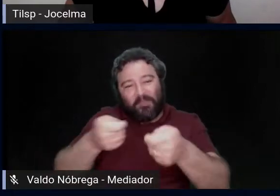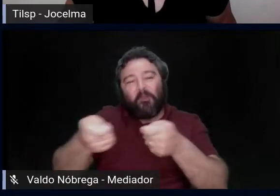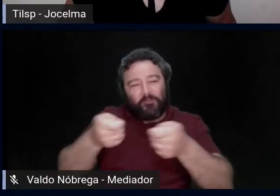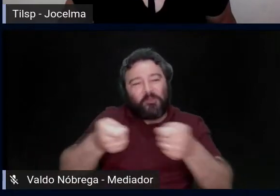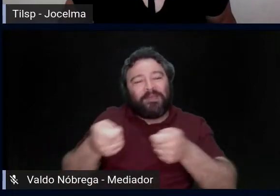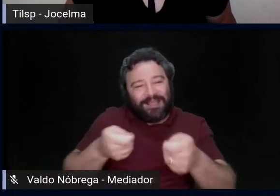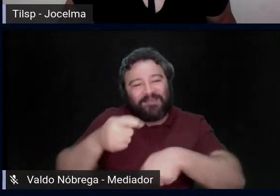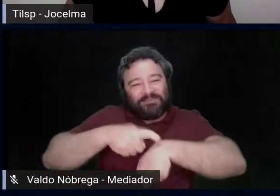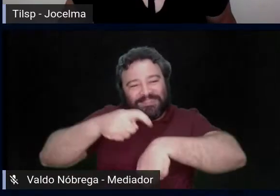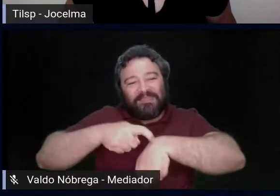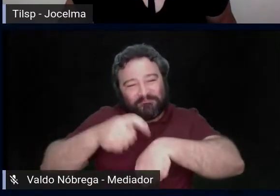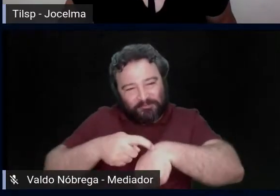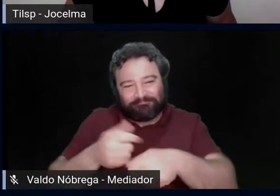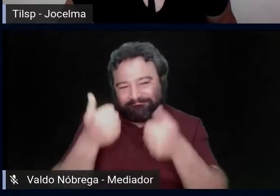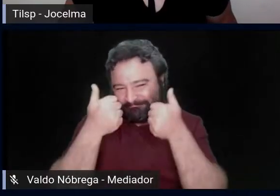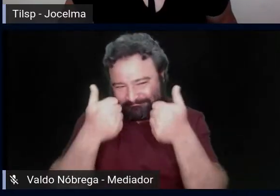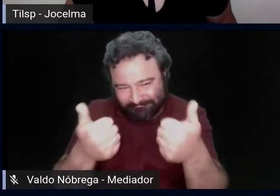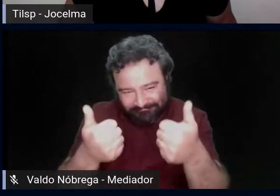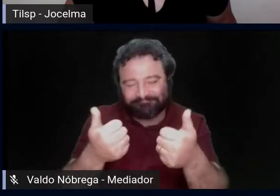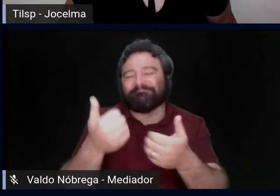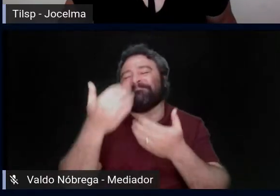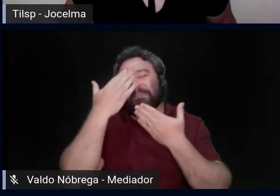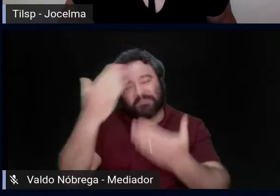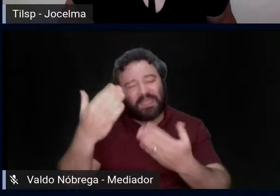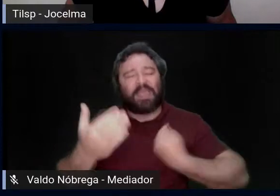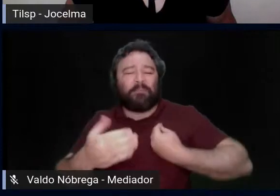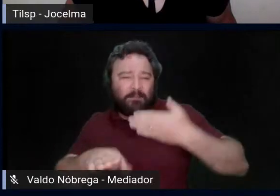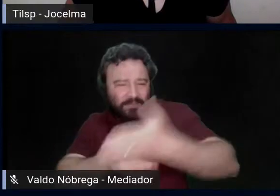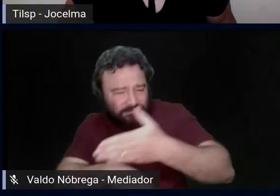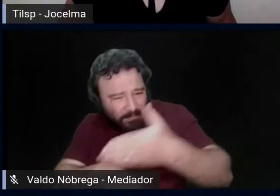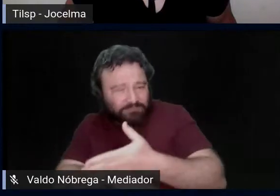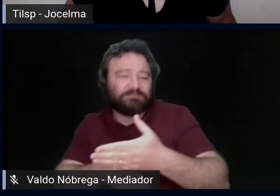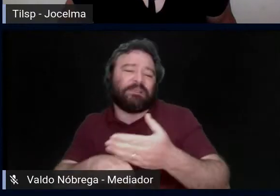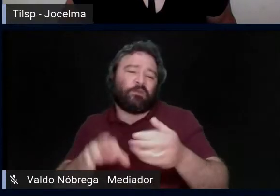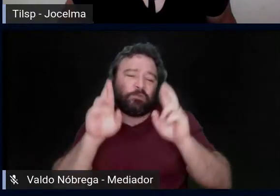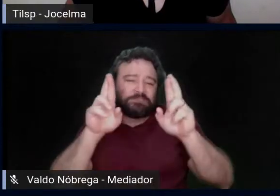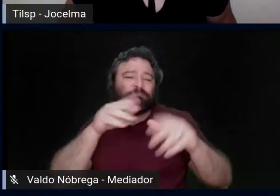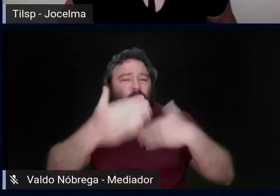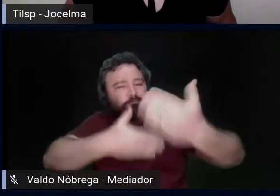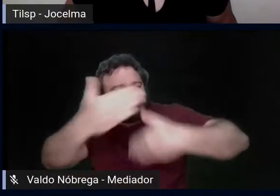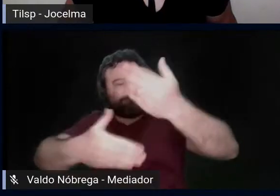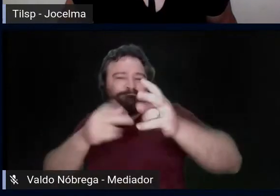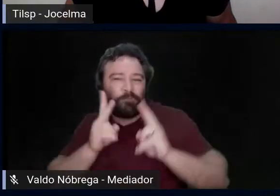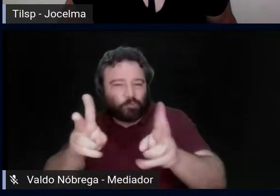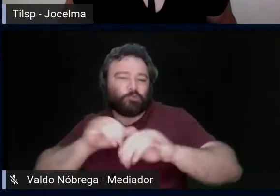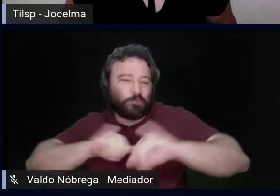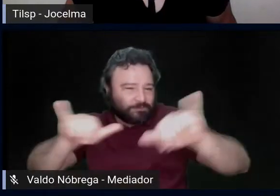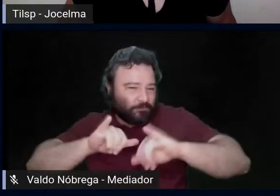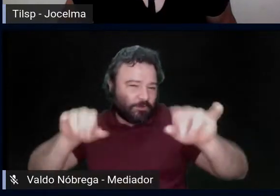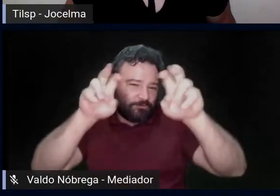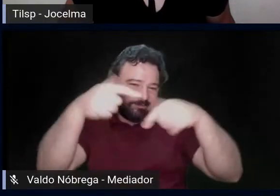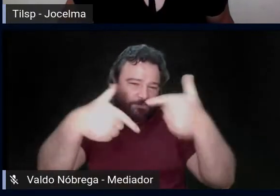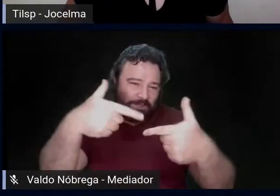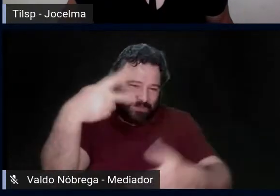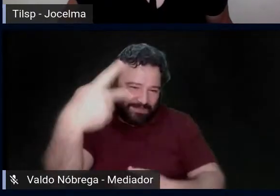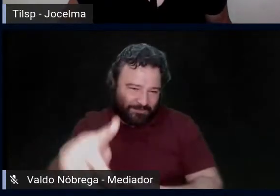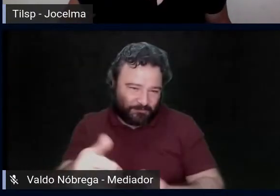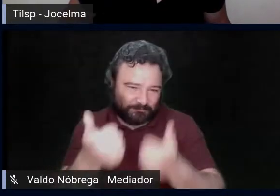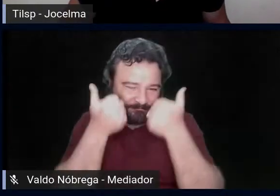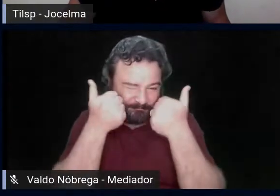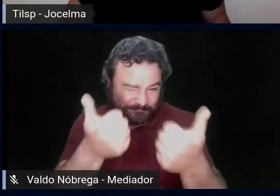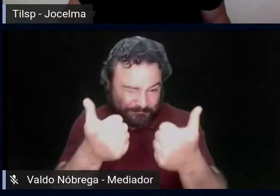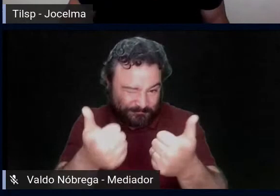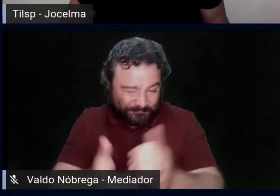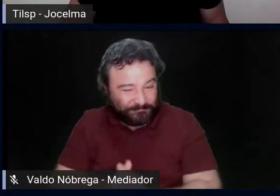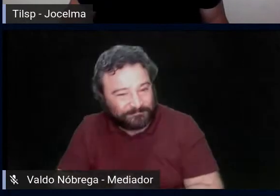cortar porque o nosso tempo ele tá, né, desgotado mesmo. Muito obrigada pelação e torço para que você dê